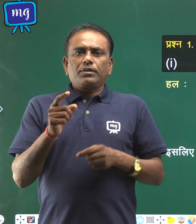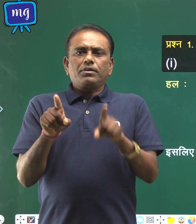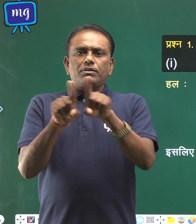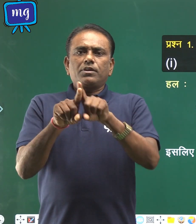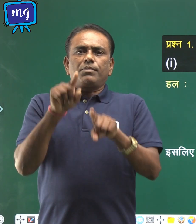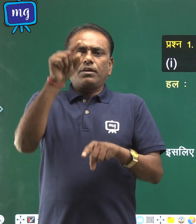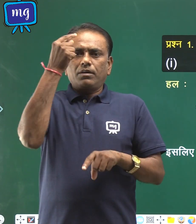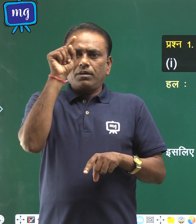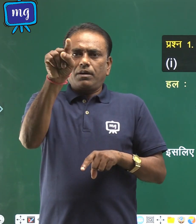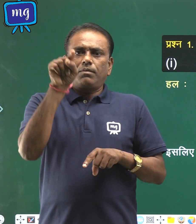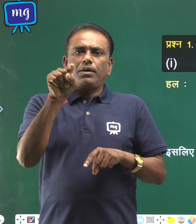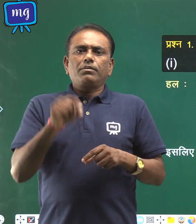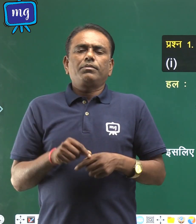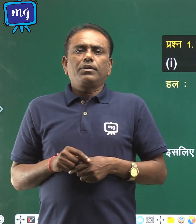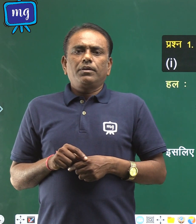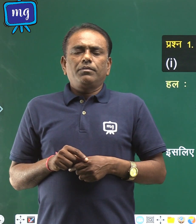समानुपात में है?